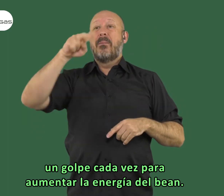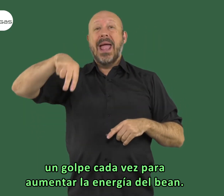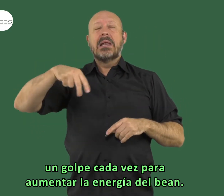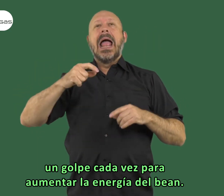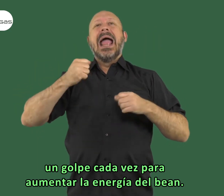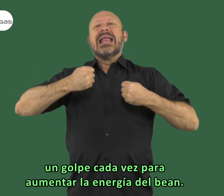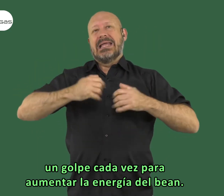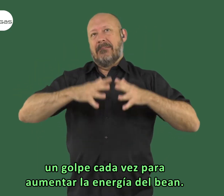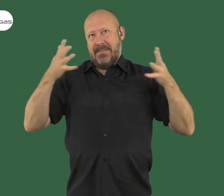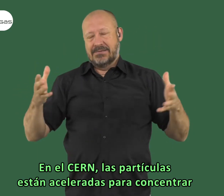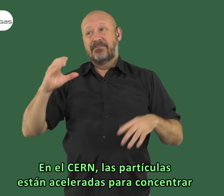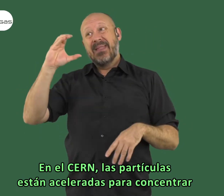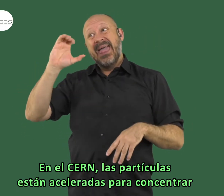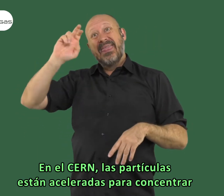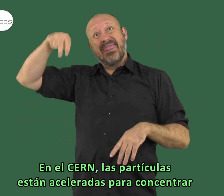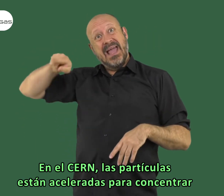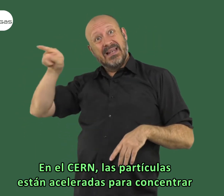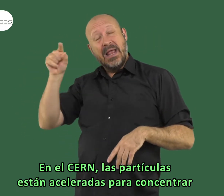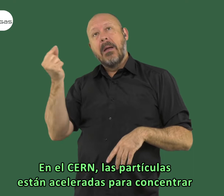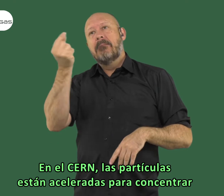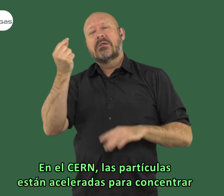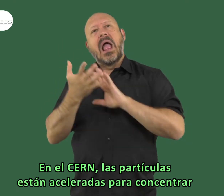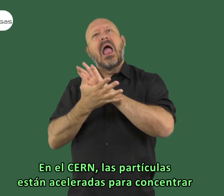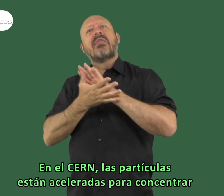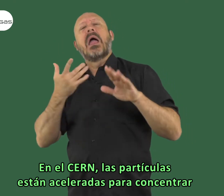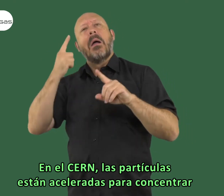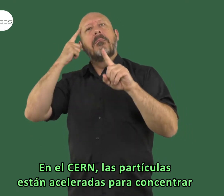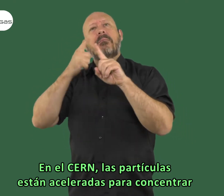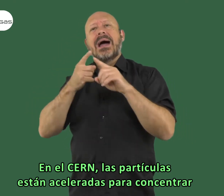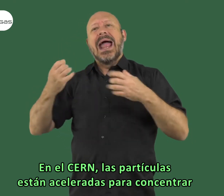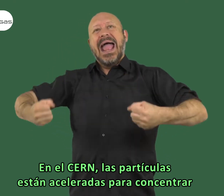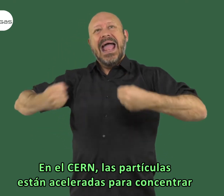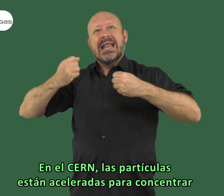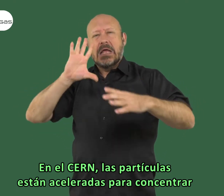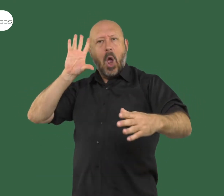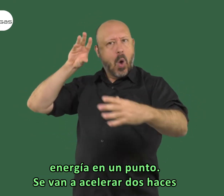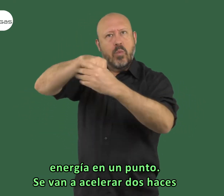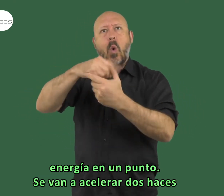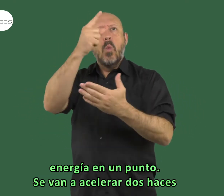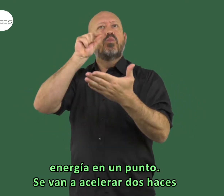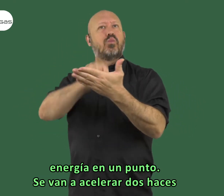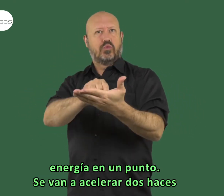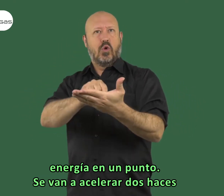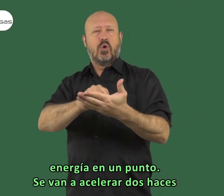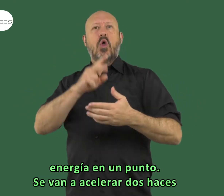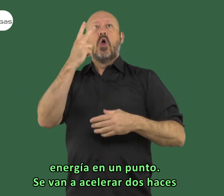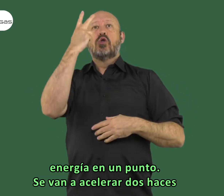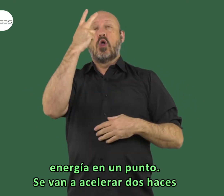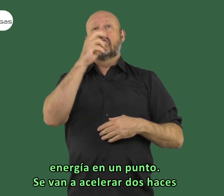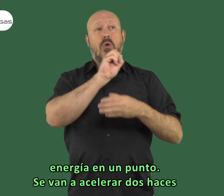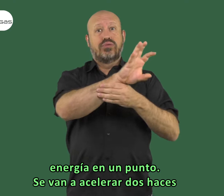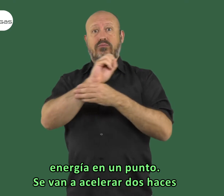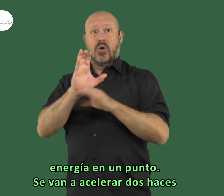energía del beam. En el CERN, las partículas están acelerada para concentrar energía en un punto. Se van